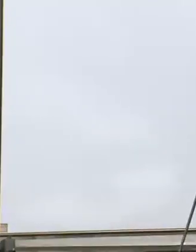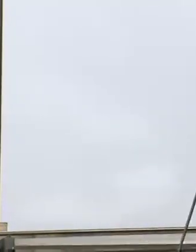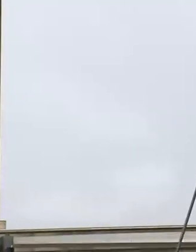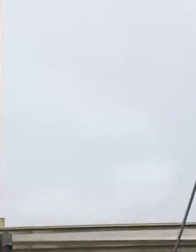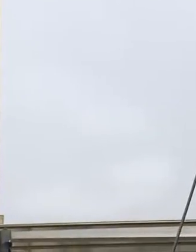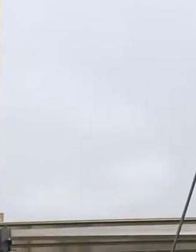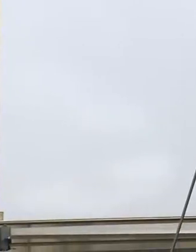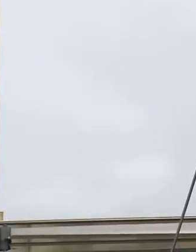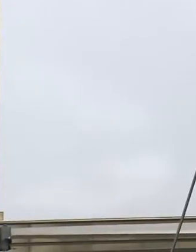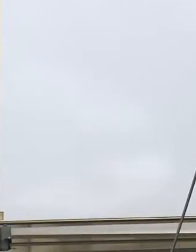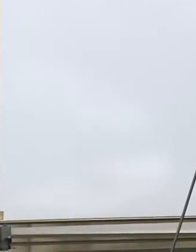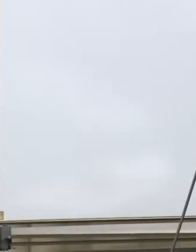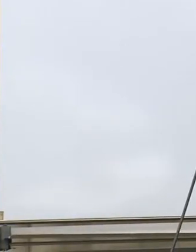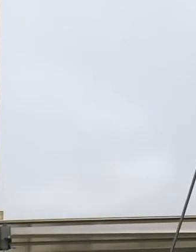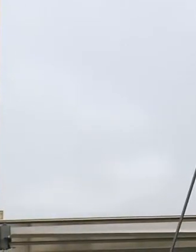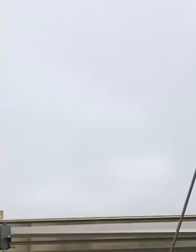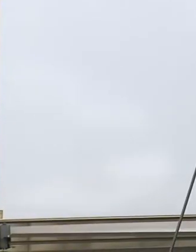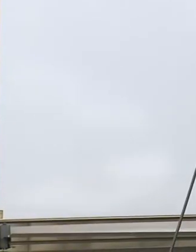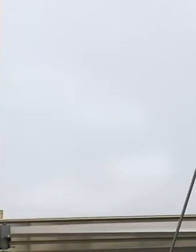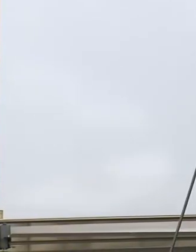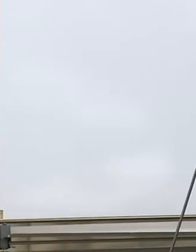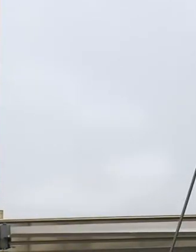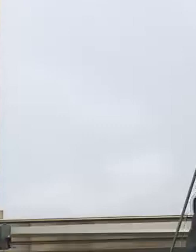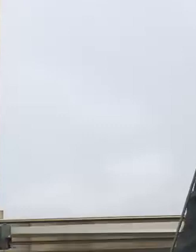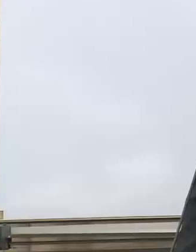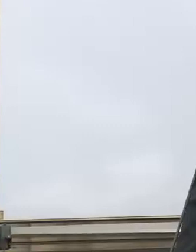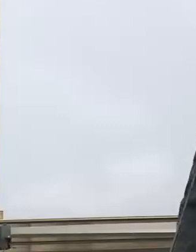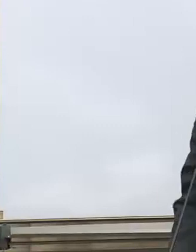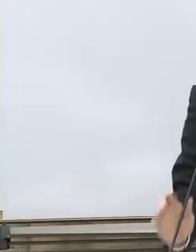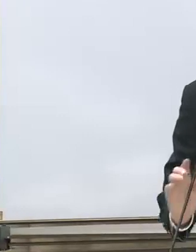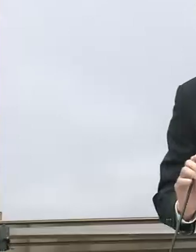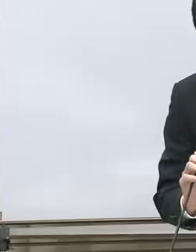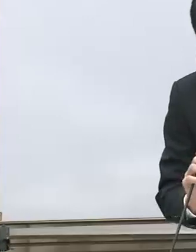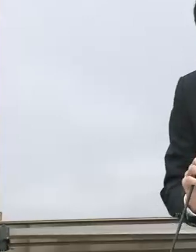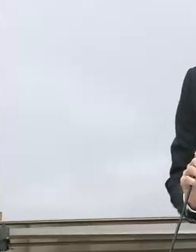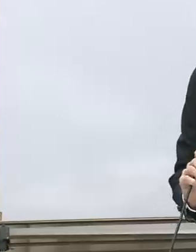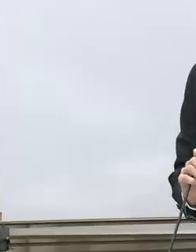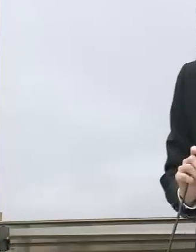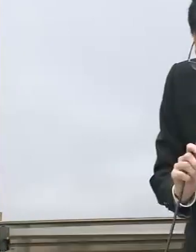それはイコール軽症と言えるんでしょうか。